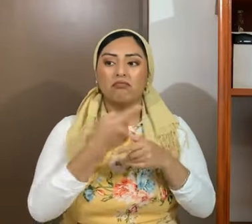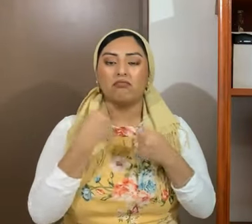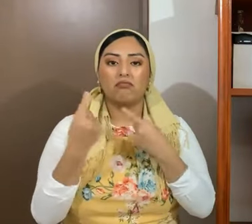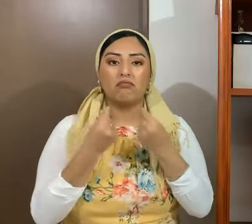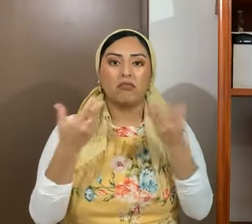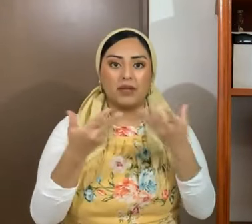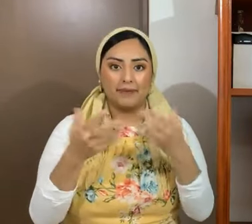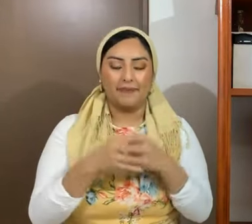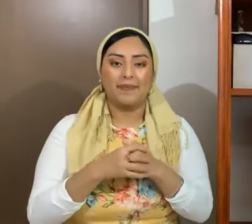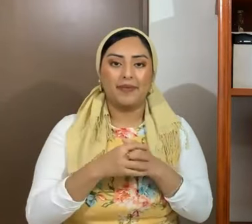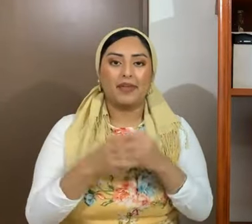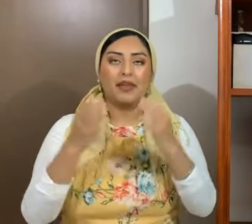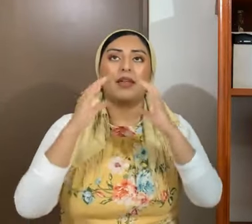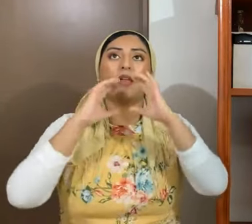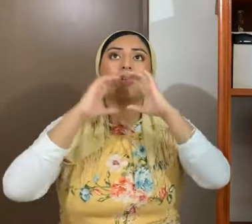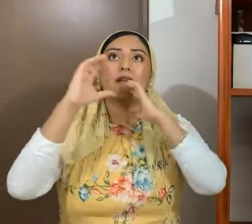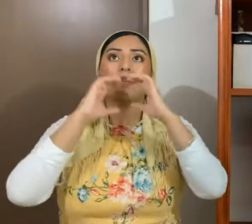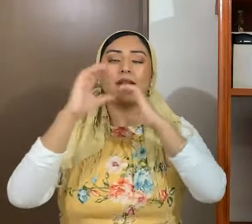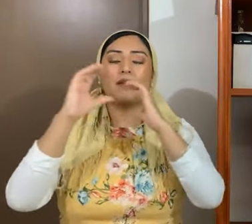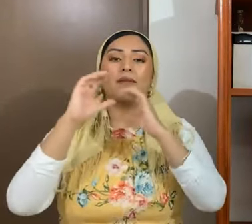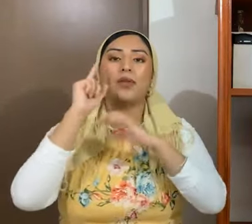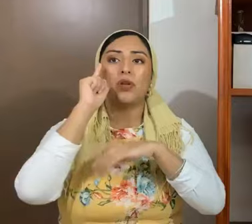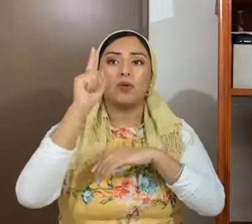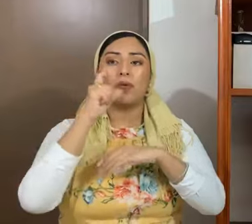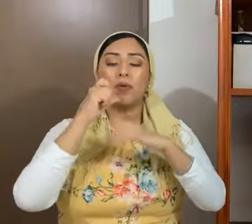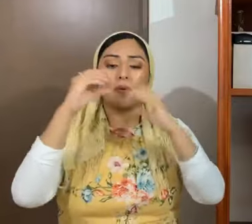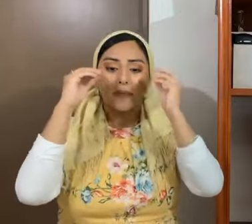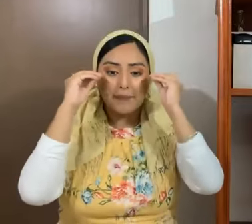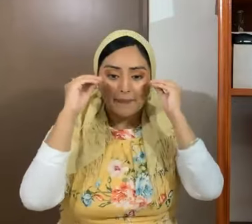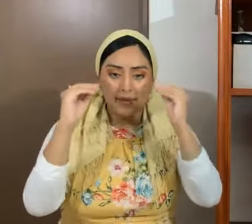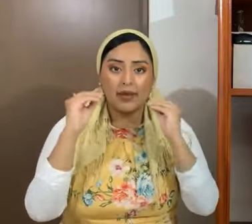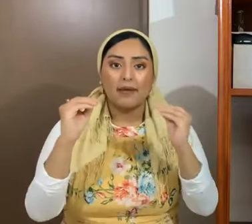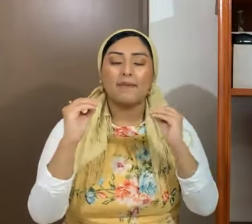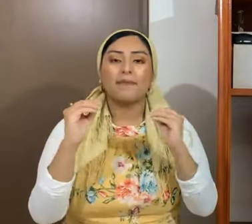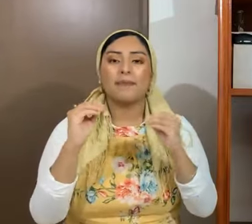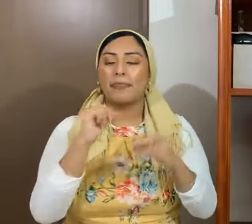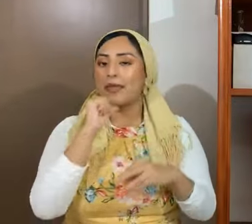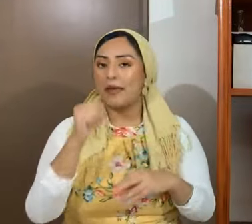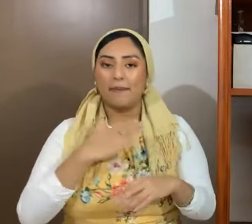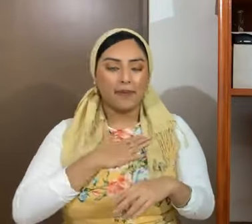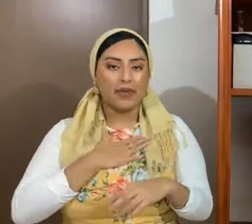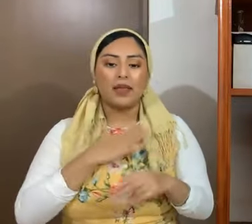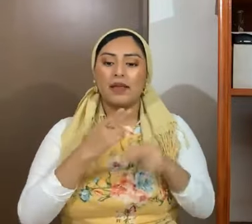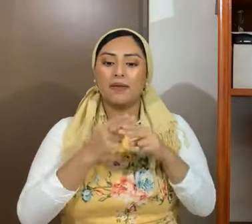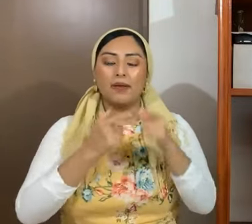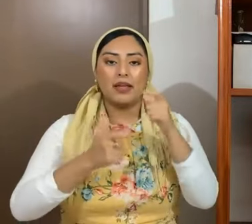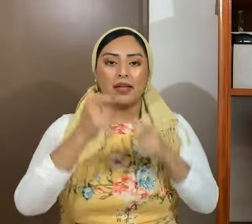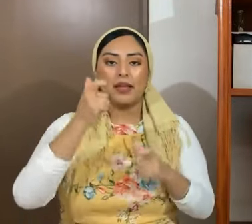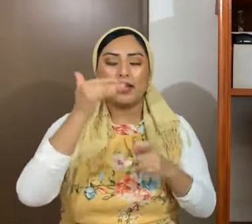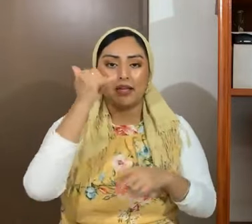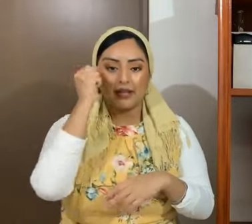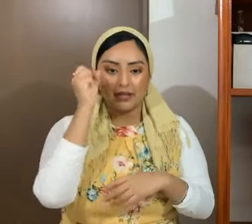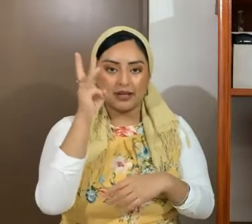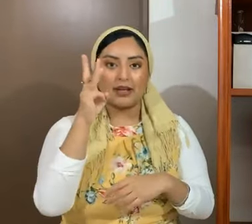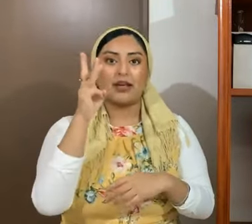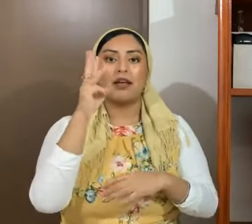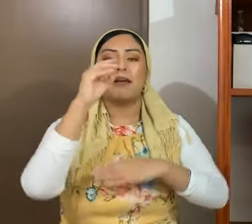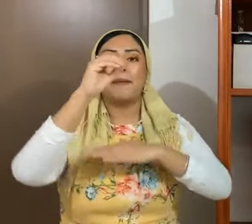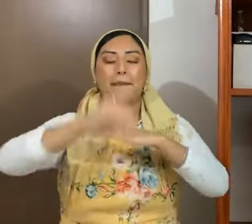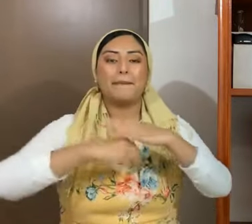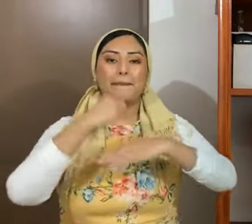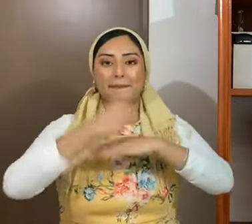hagamos. Padre amado, háblanos, ministranos, seas tú quien ministre. No quiero hablar yo, en el nombre bendito y poderoso de Yahshua